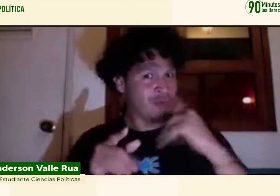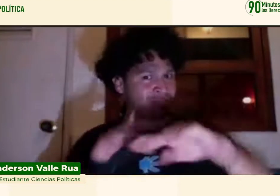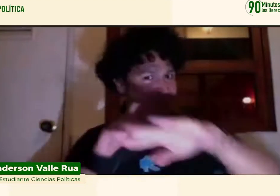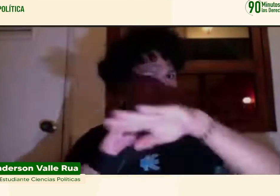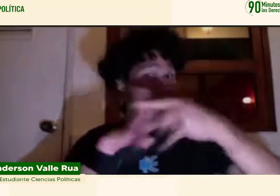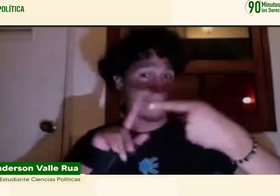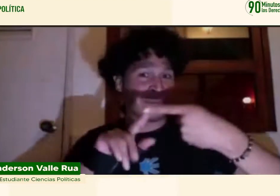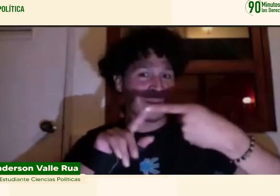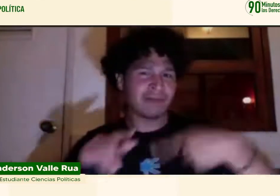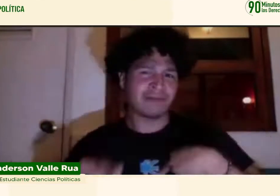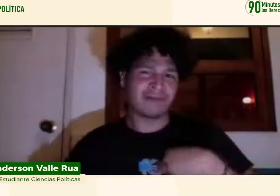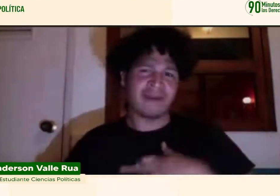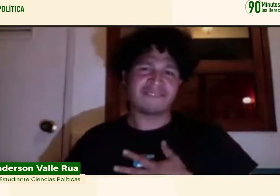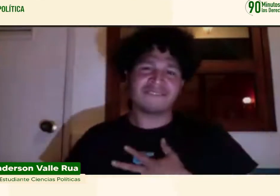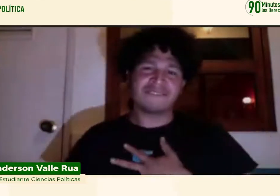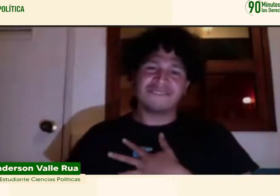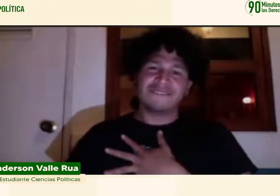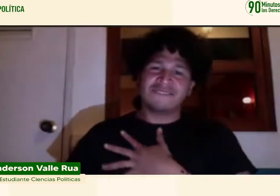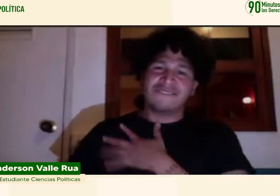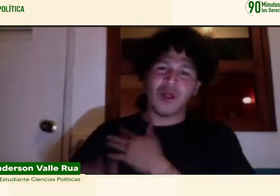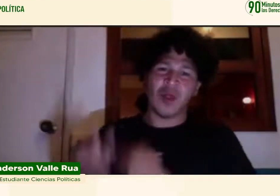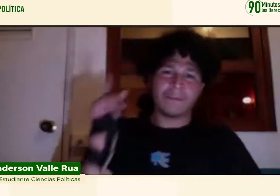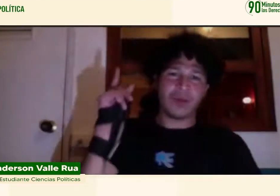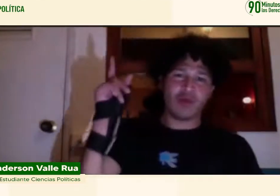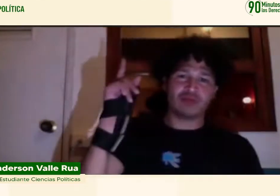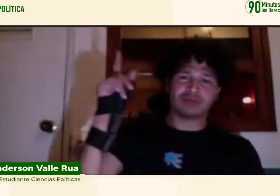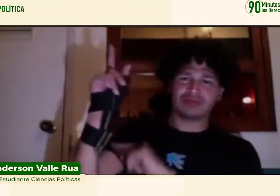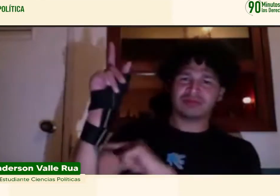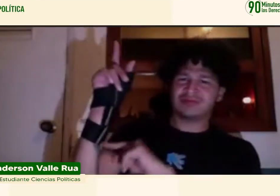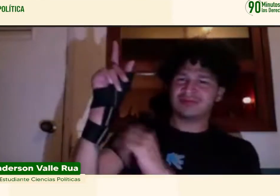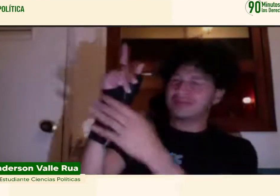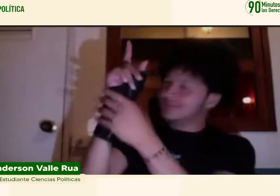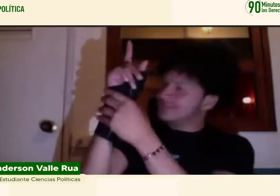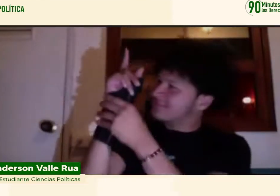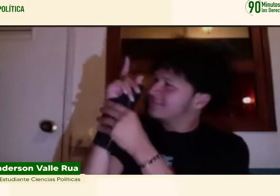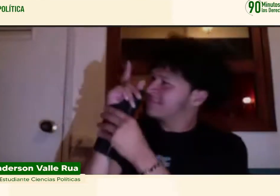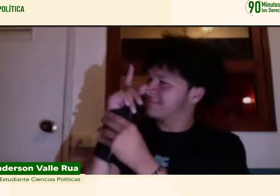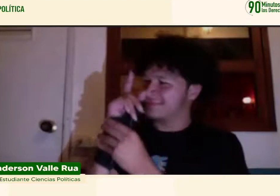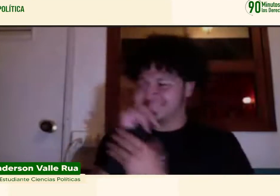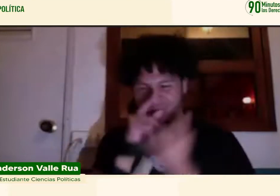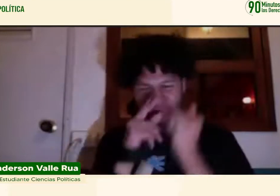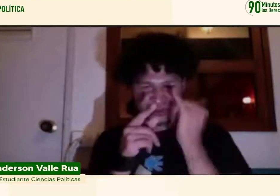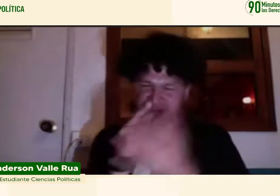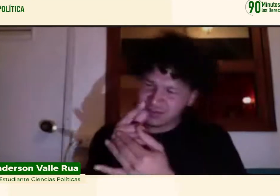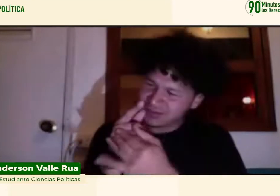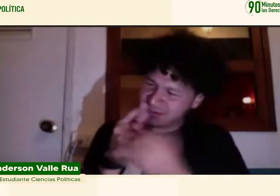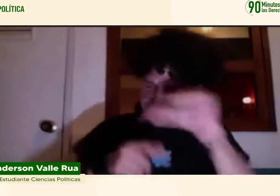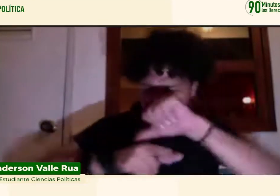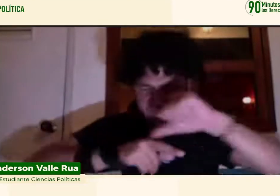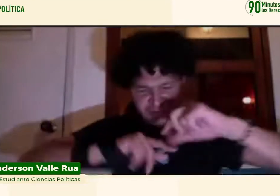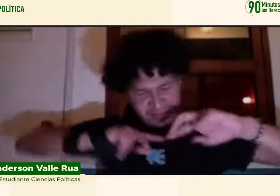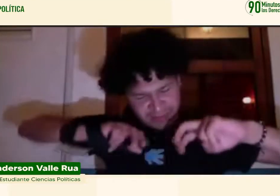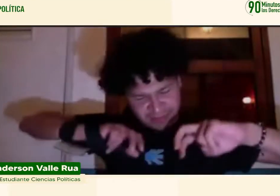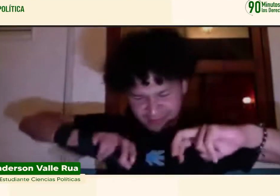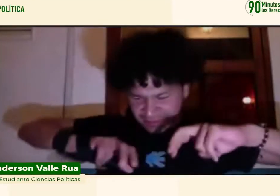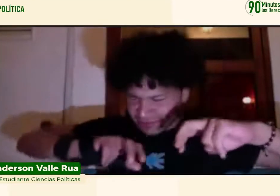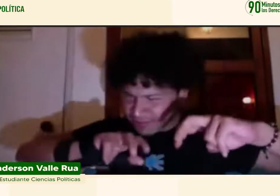me deja muchas cosas que pensar también reflexionar primero la política es algo a mí que está dentro de mis venas y que realmente